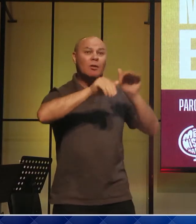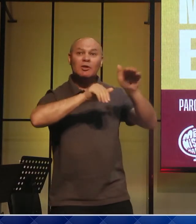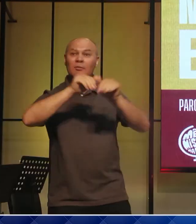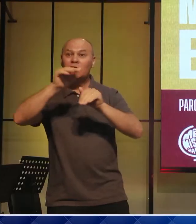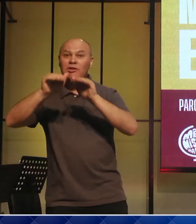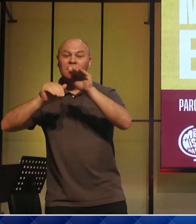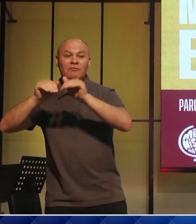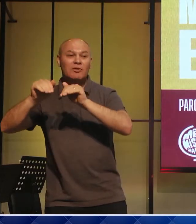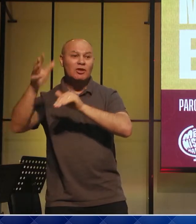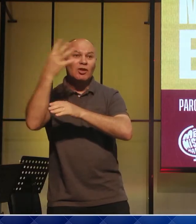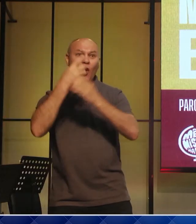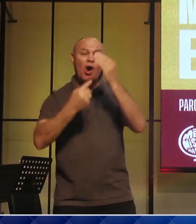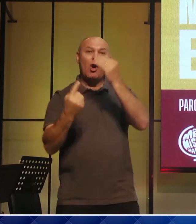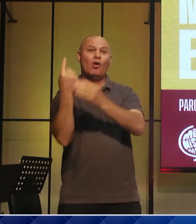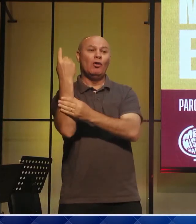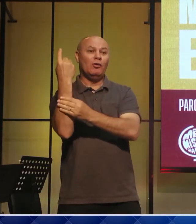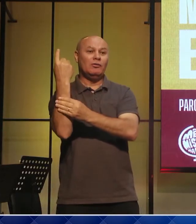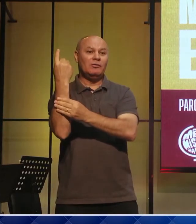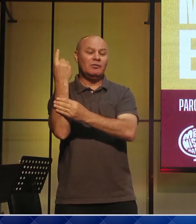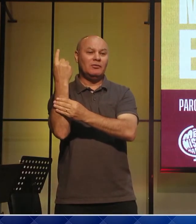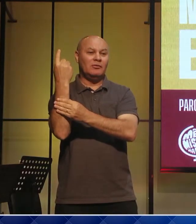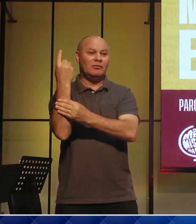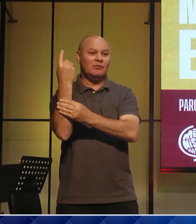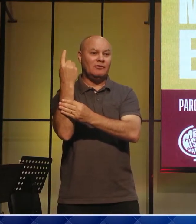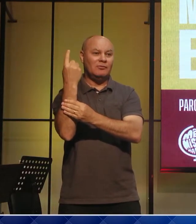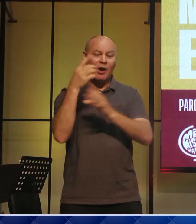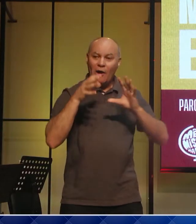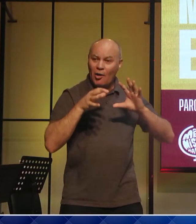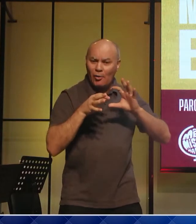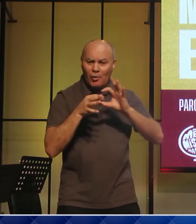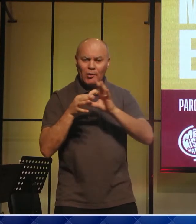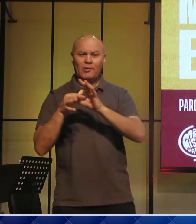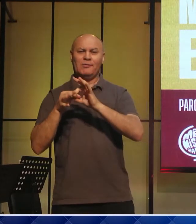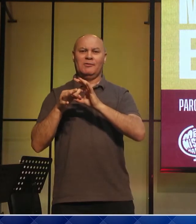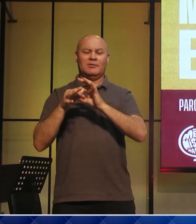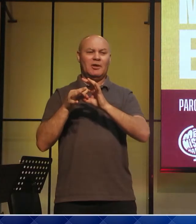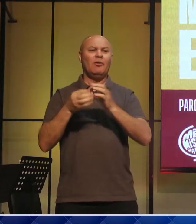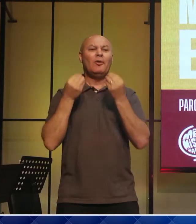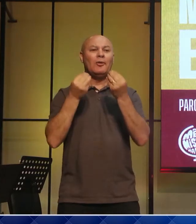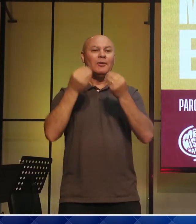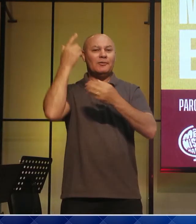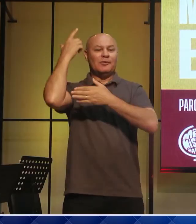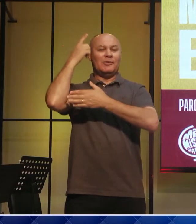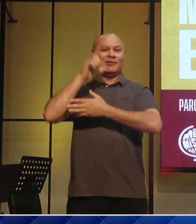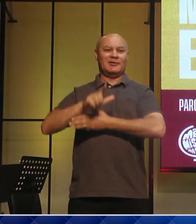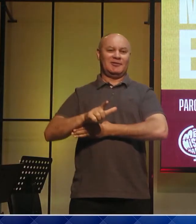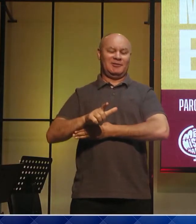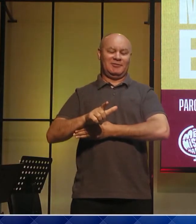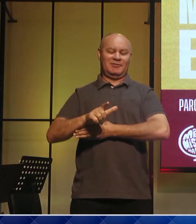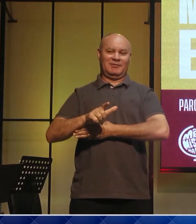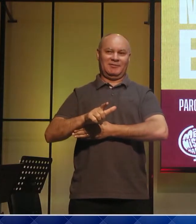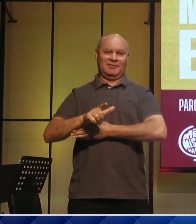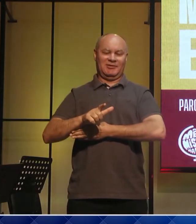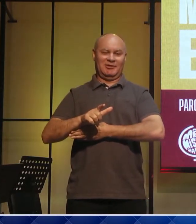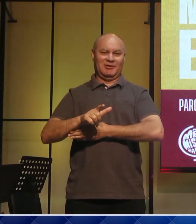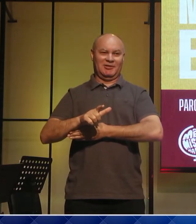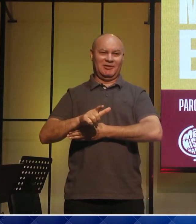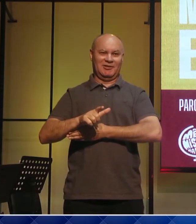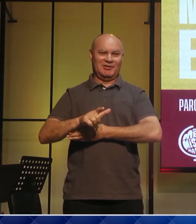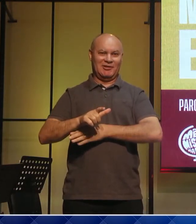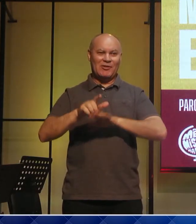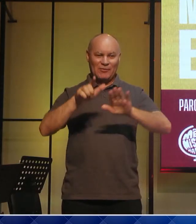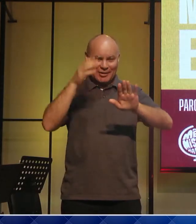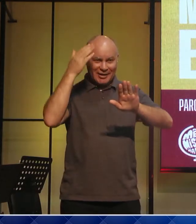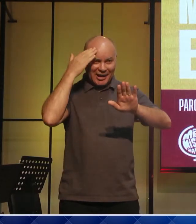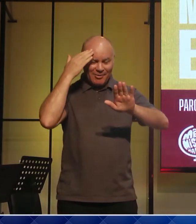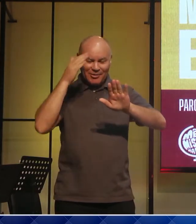gente sermos um com o outro, é porque o meu nome, o teu nome, o